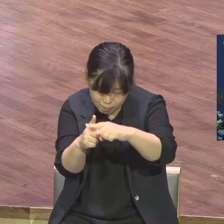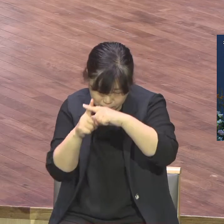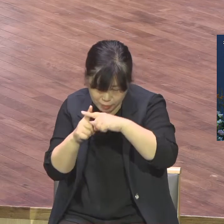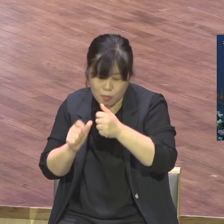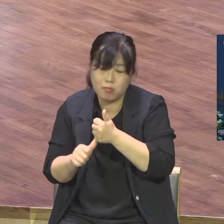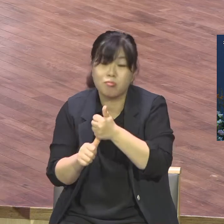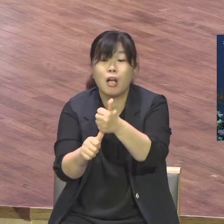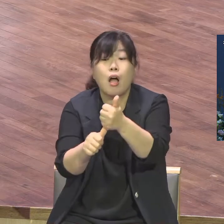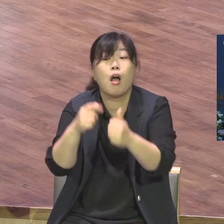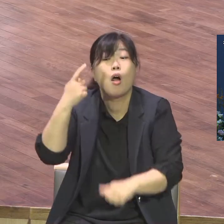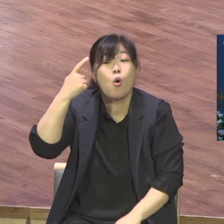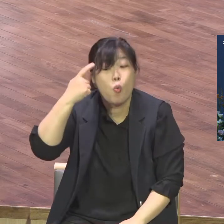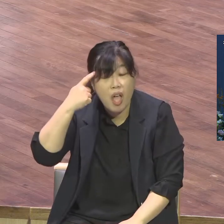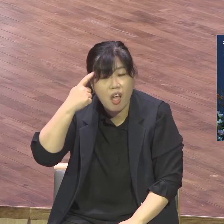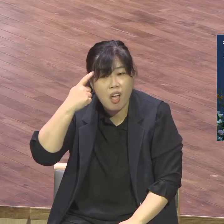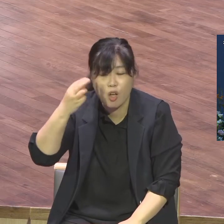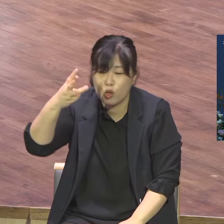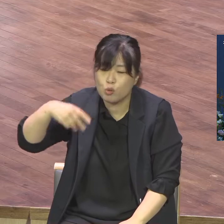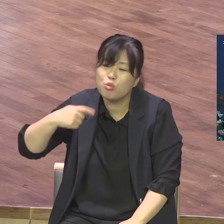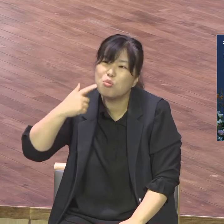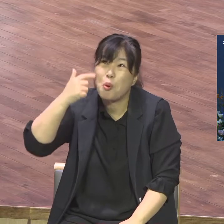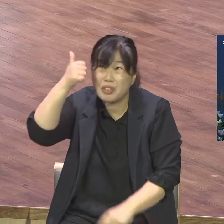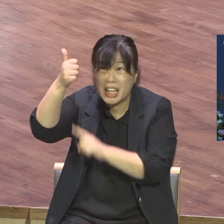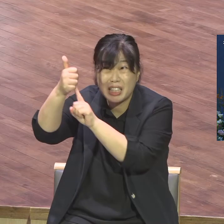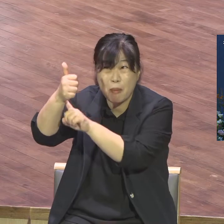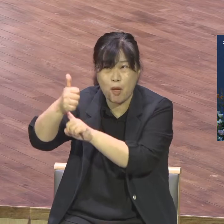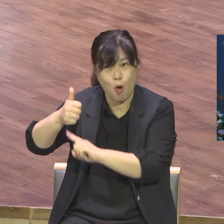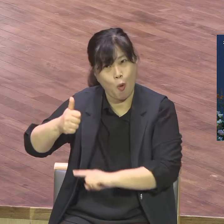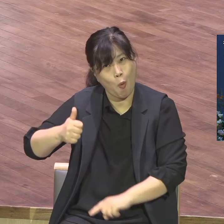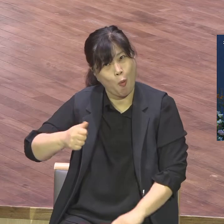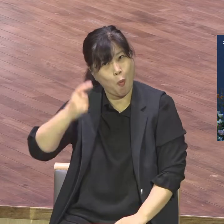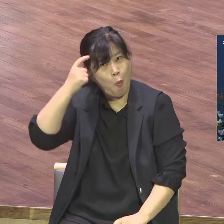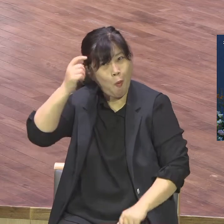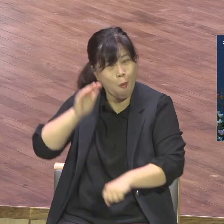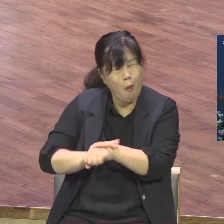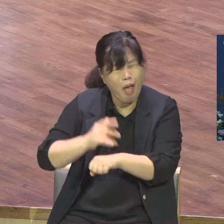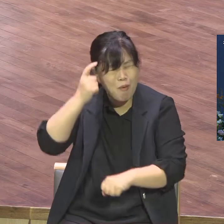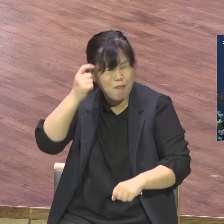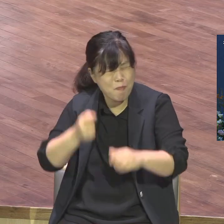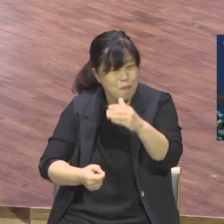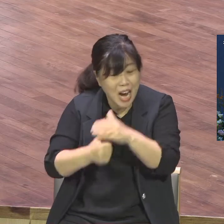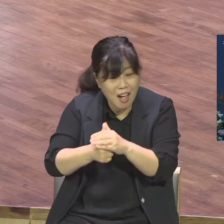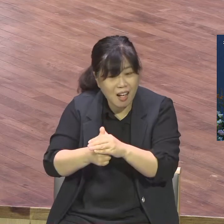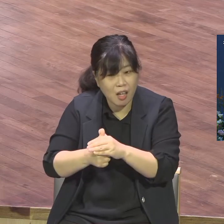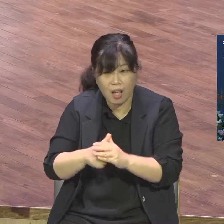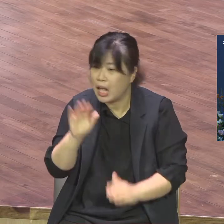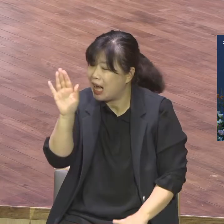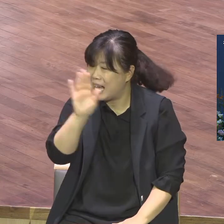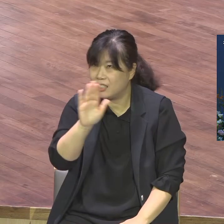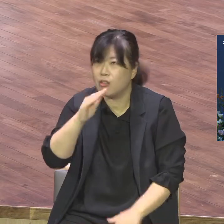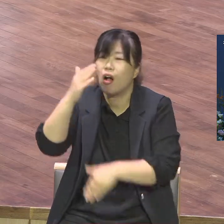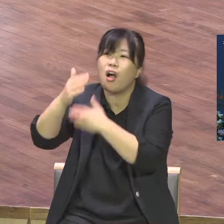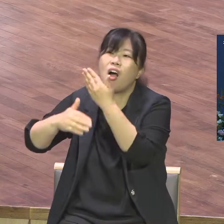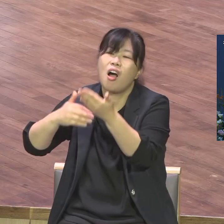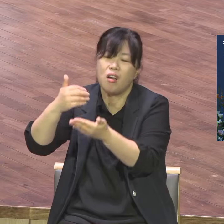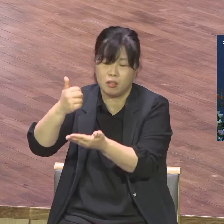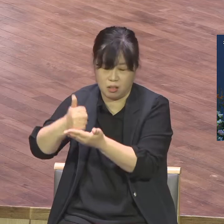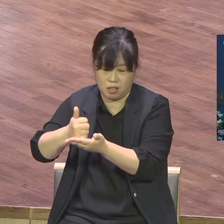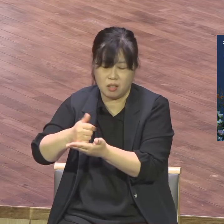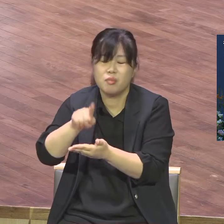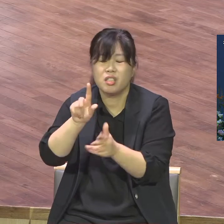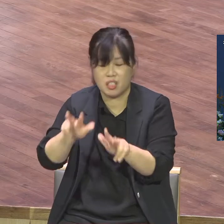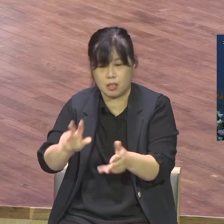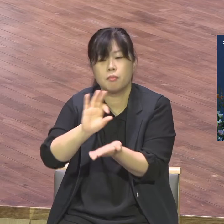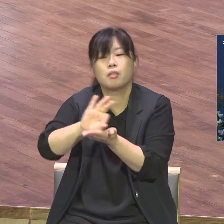아 말씀이 저 종을 통해서 이 시대 살리라고 말씀을 주시구나.